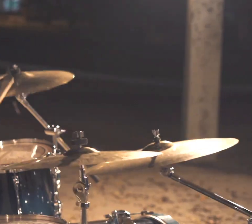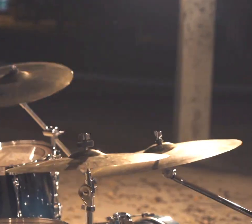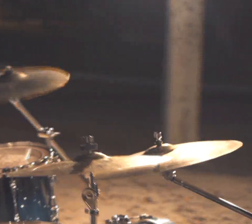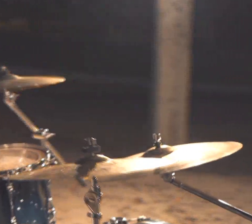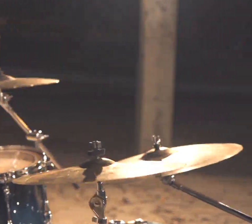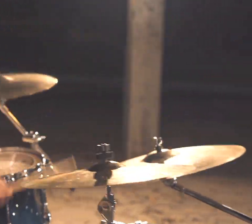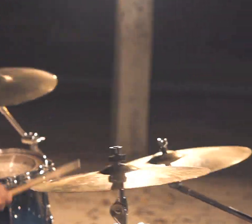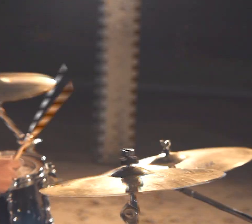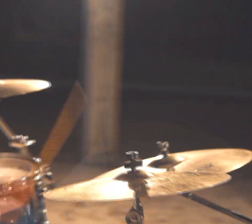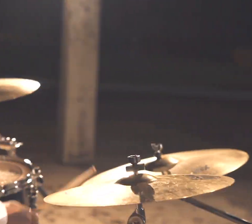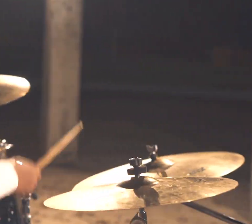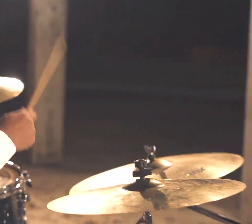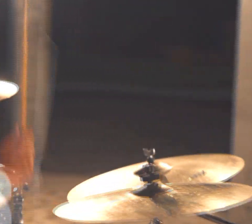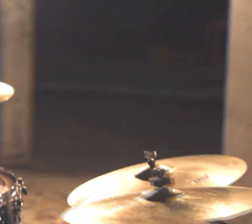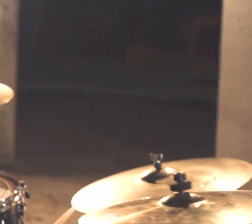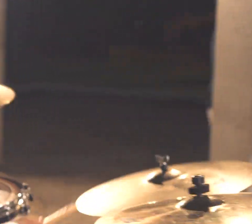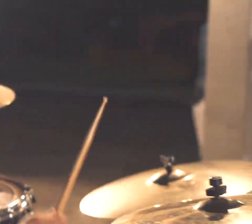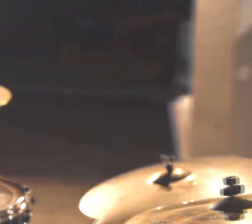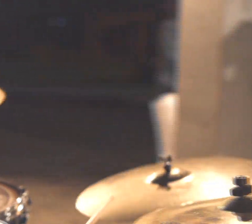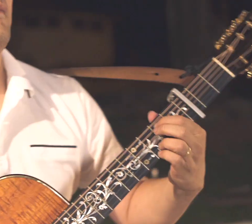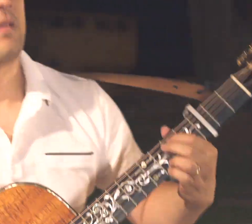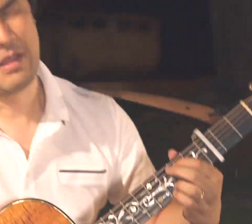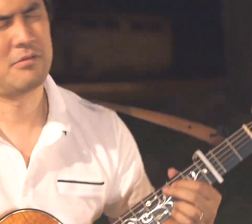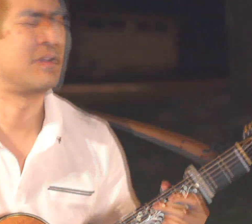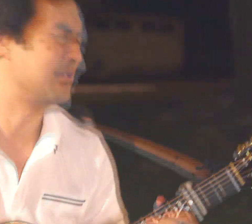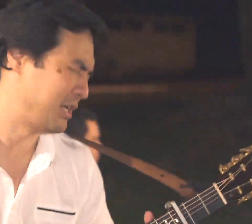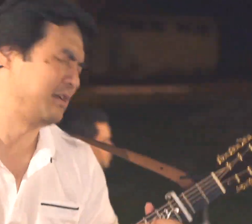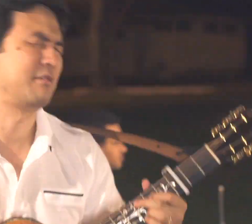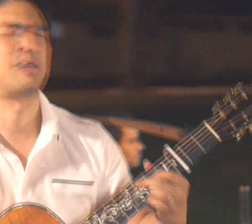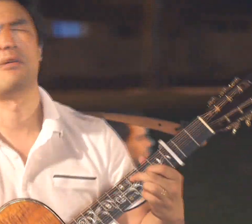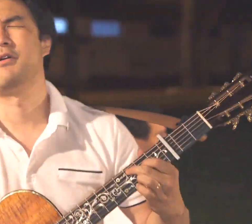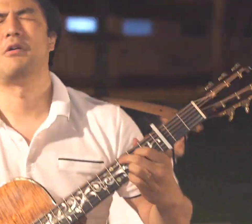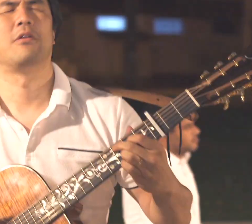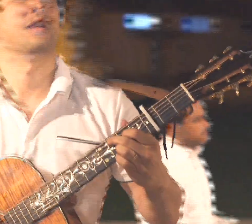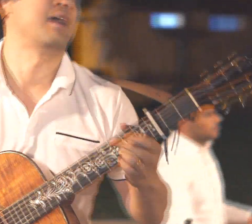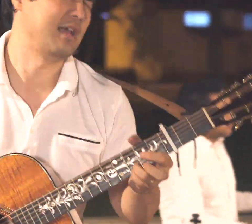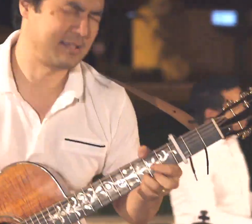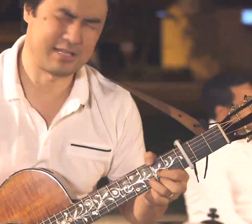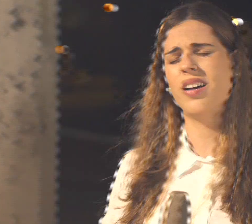Meu desejo é prosseguir, meu destino é